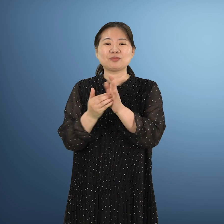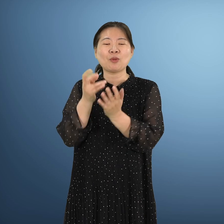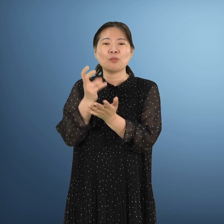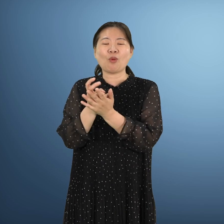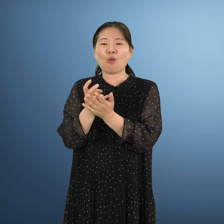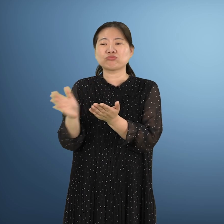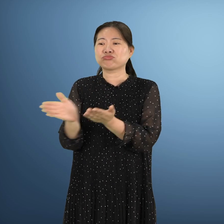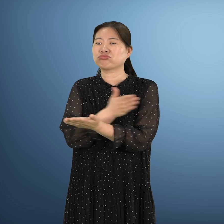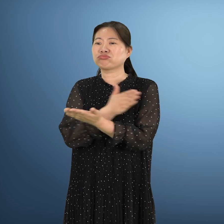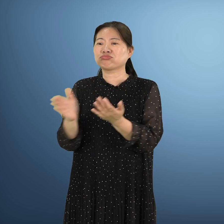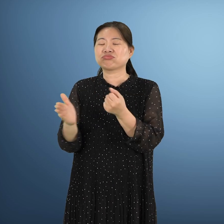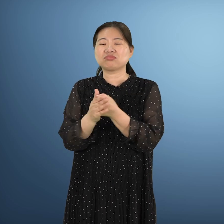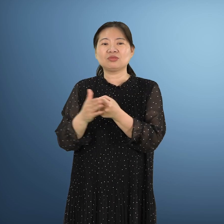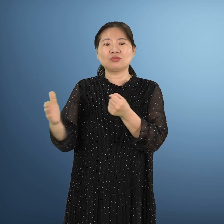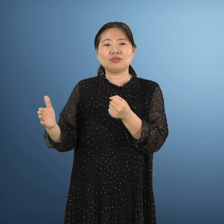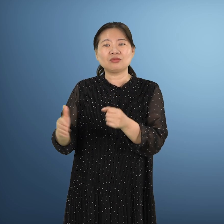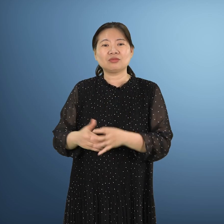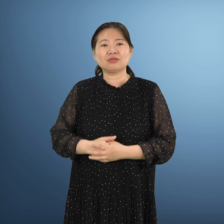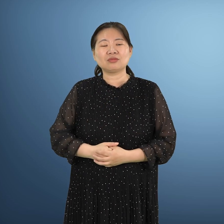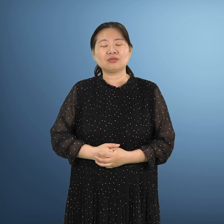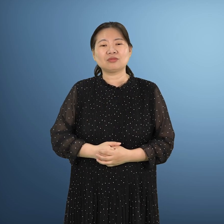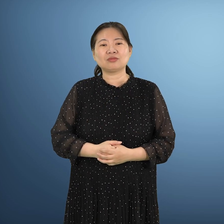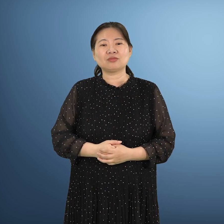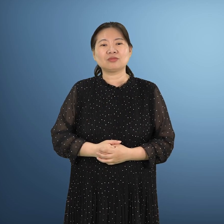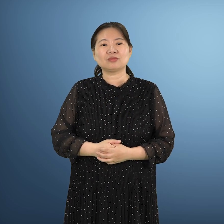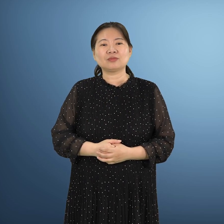법이 없지 않느냐.